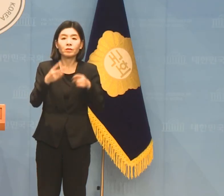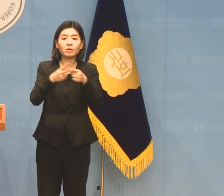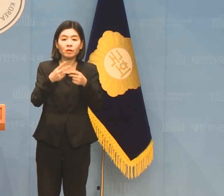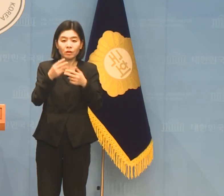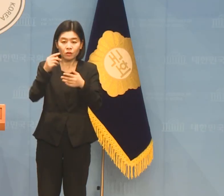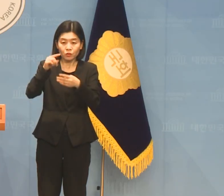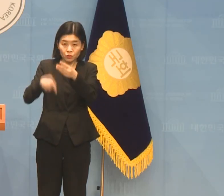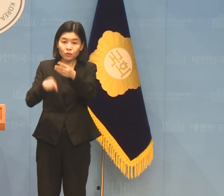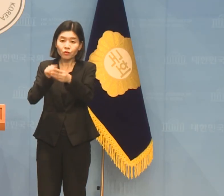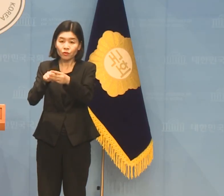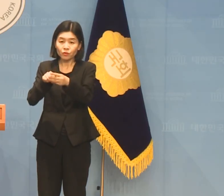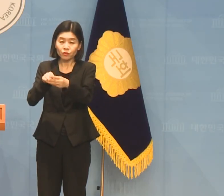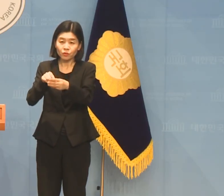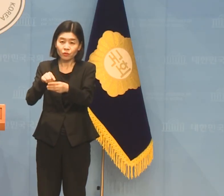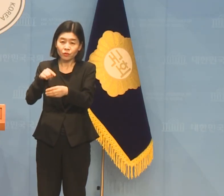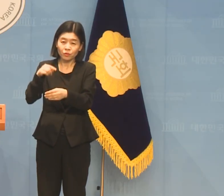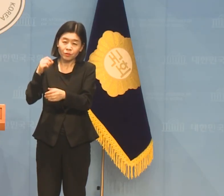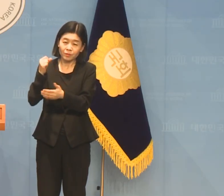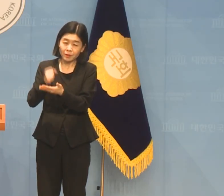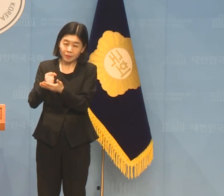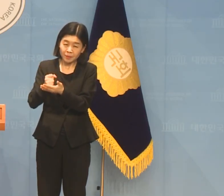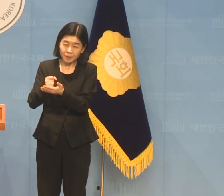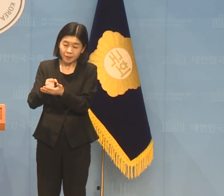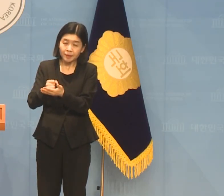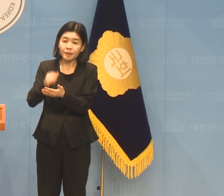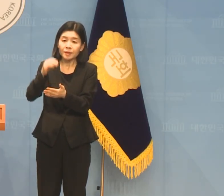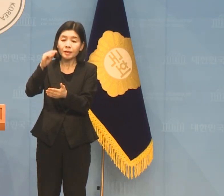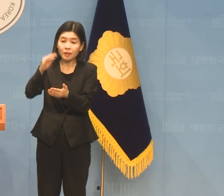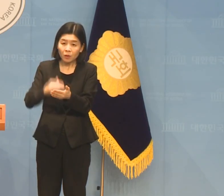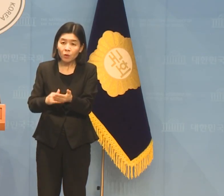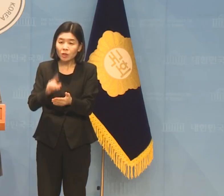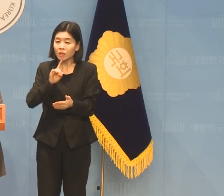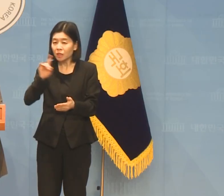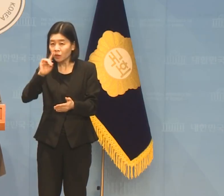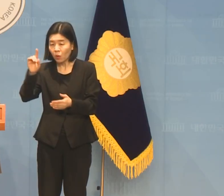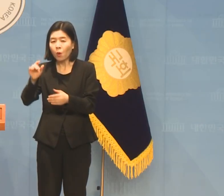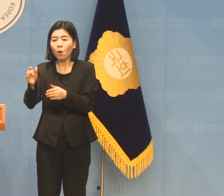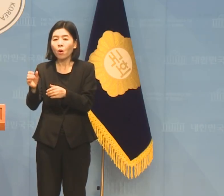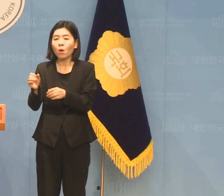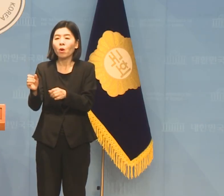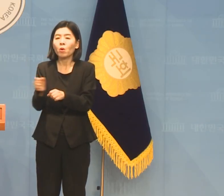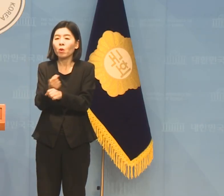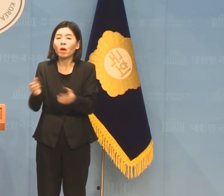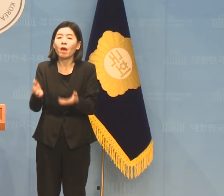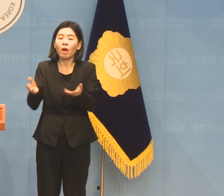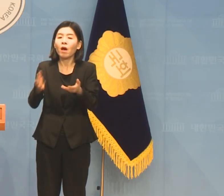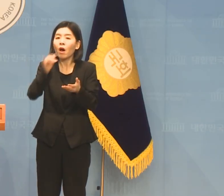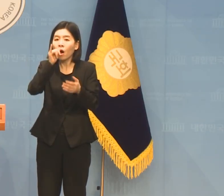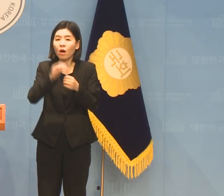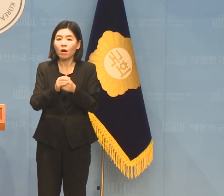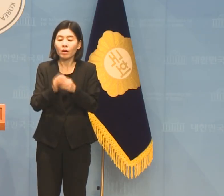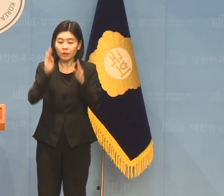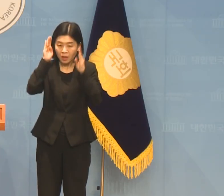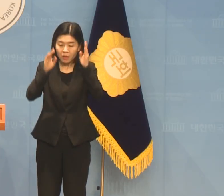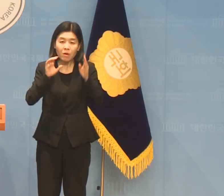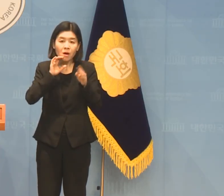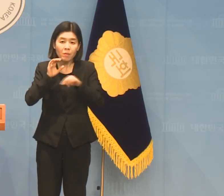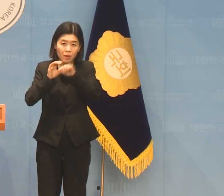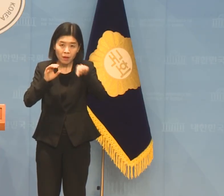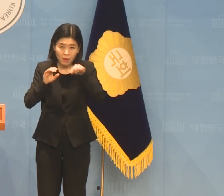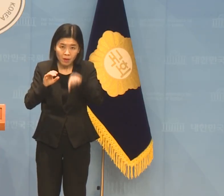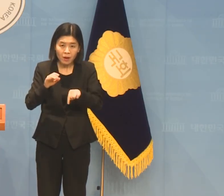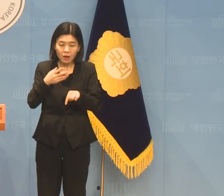대한 비판 댓글에 대해 미 CIA 신고를 조장하는 글이 유포되고 있습니다. 네이버 카페 라이트